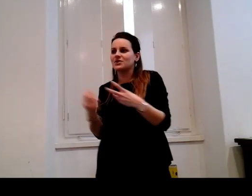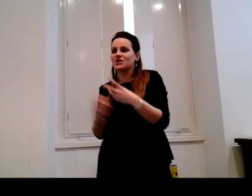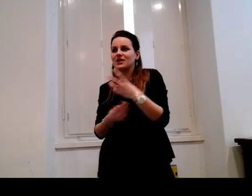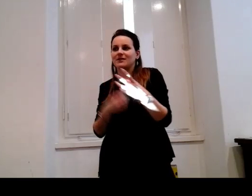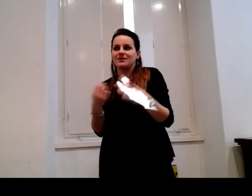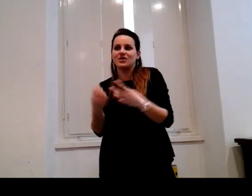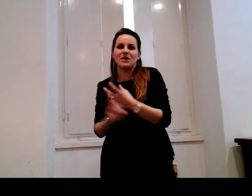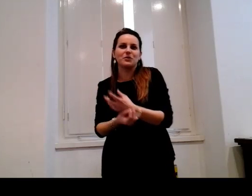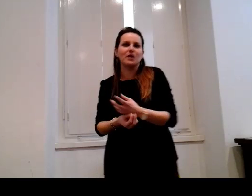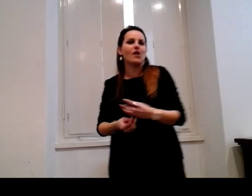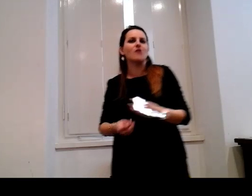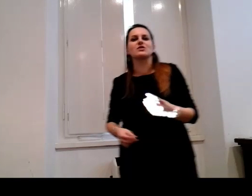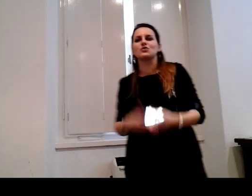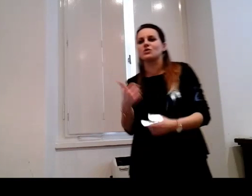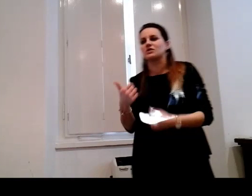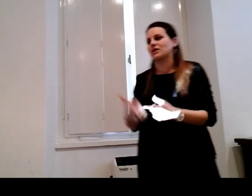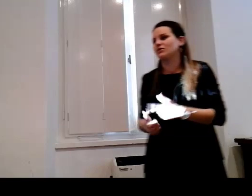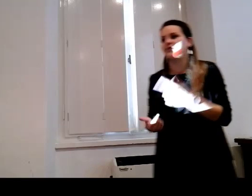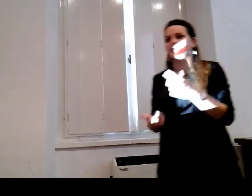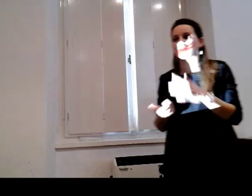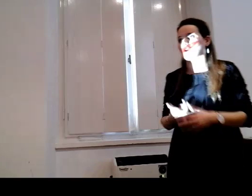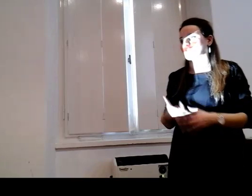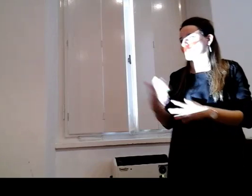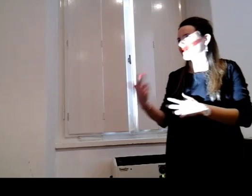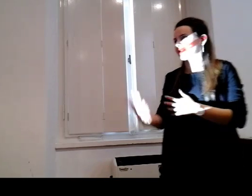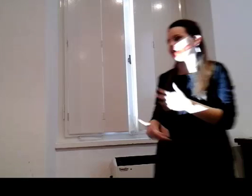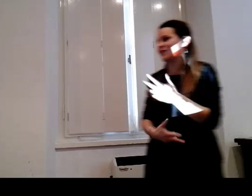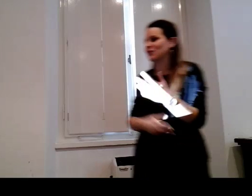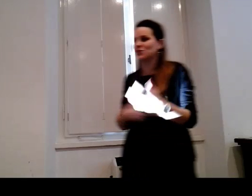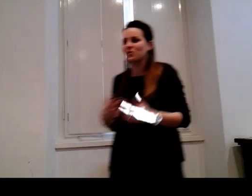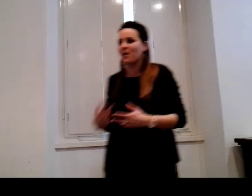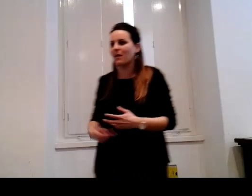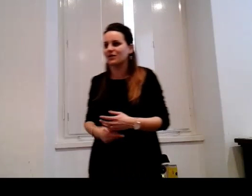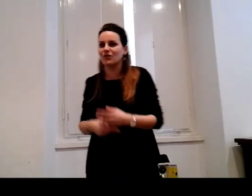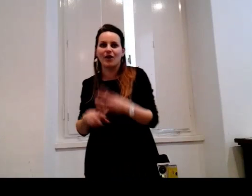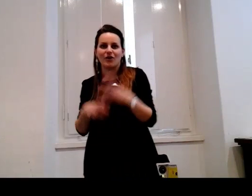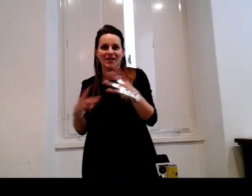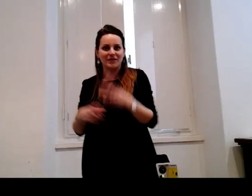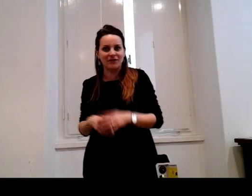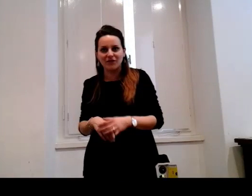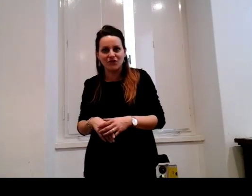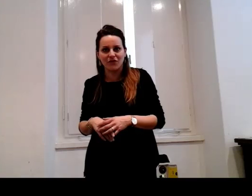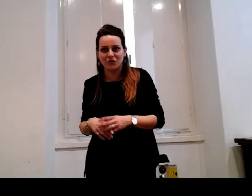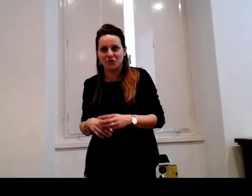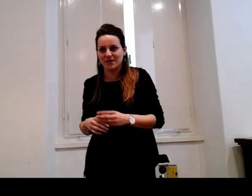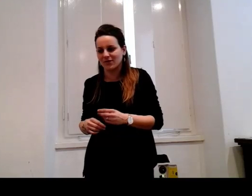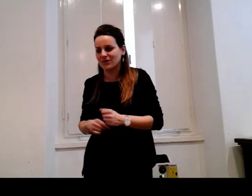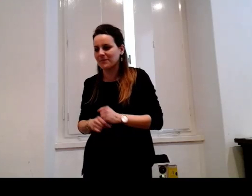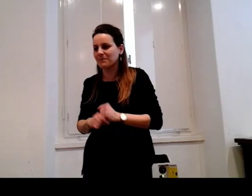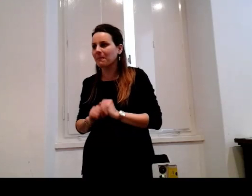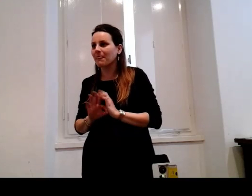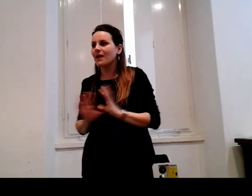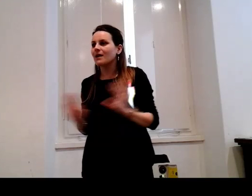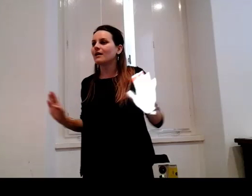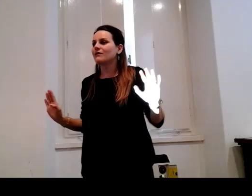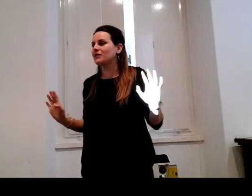ci diciamo due cose su cosa è stato difficile, cosa non è stato, insomma, quali sono le cose che avete visto facendo questa cosa. Vi